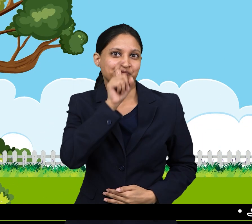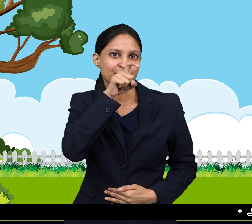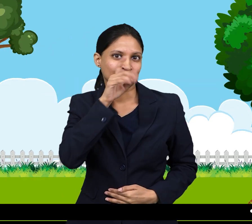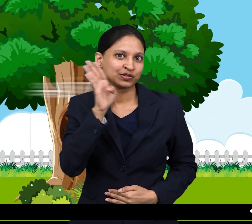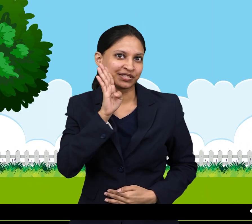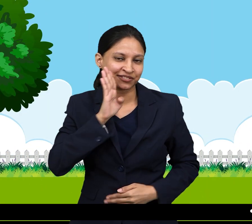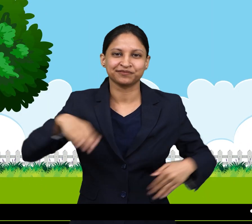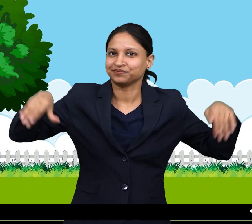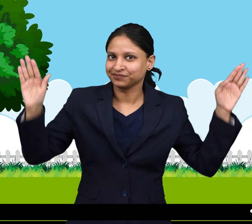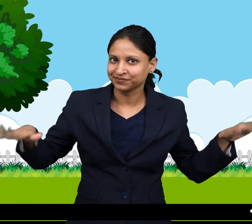கிளி,